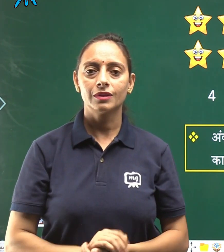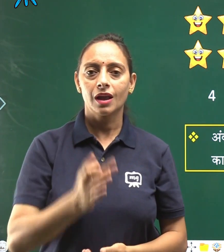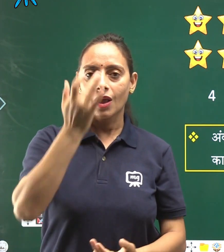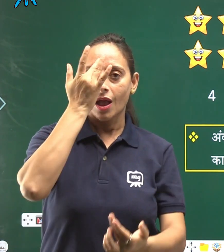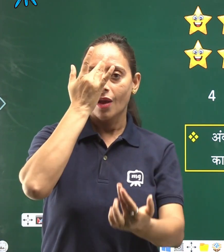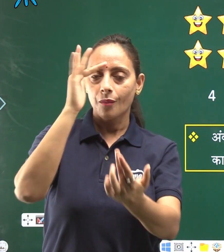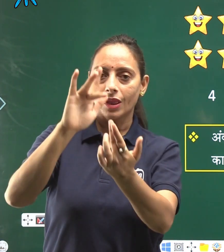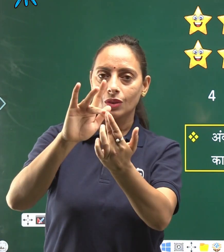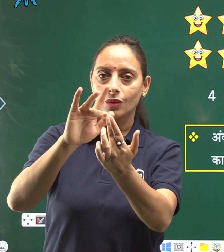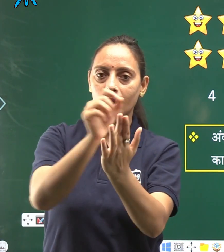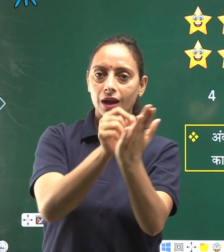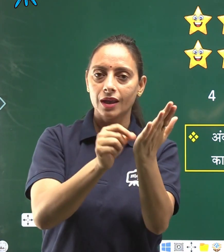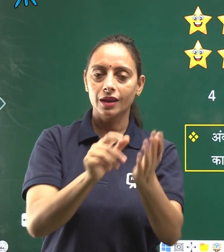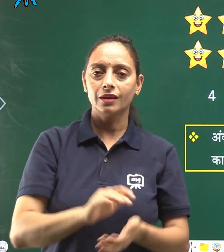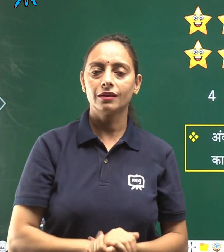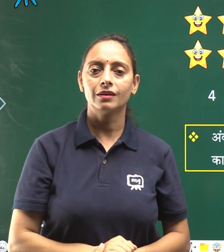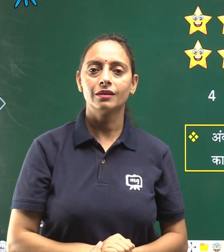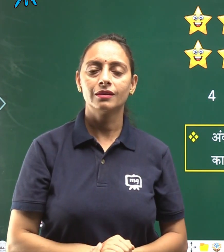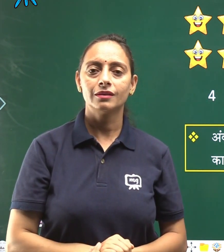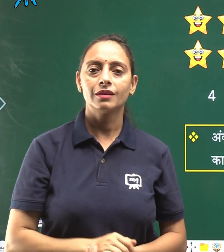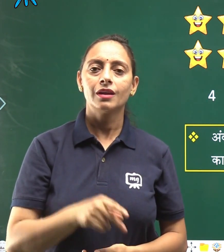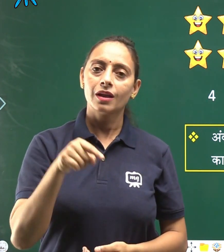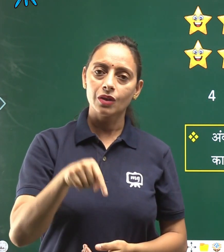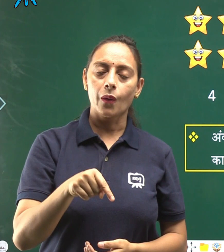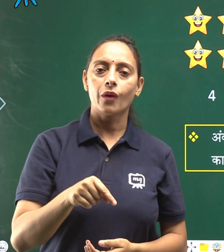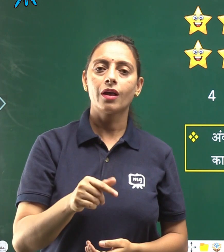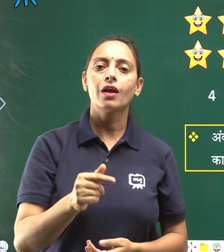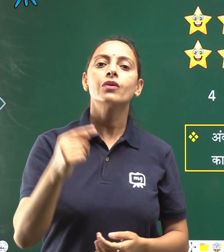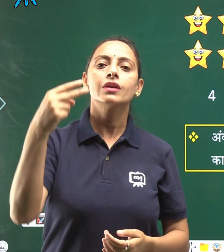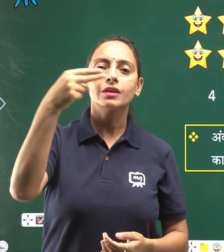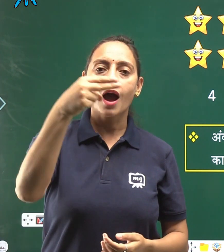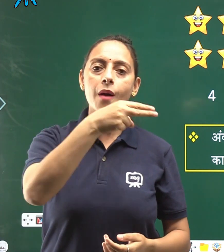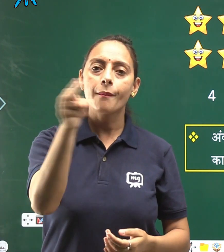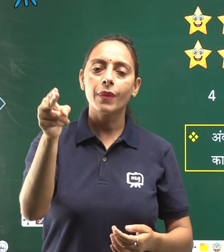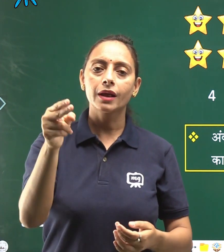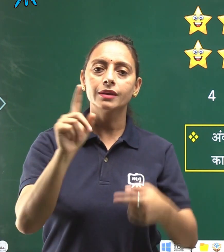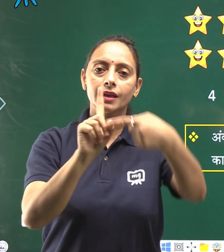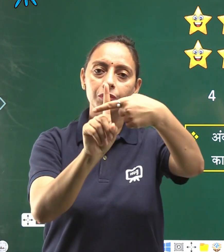बिंदु लगा हुआ है तो एकाधिकेन बोलते हैं उसे।